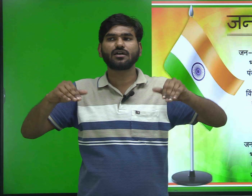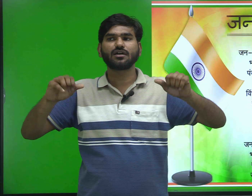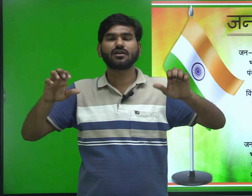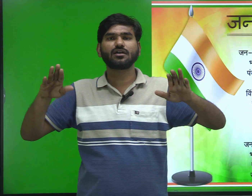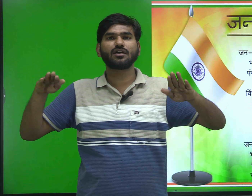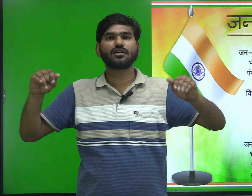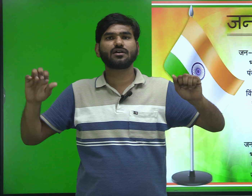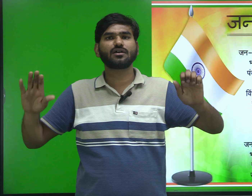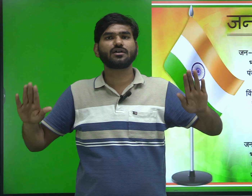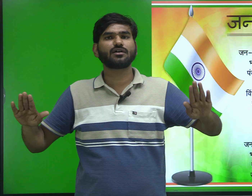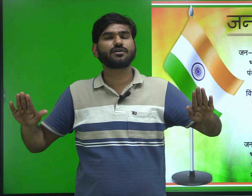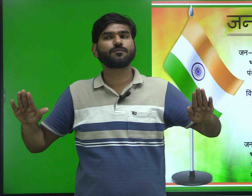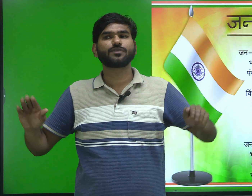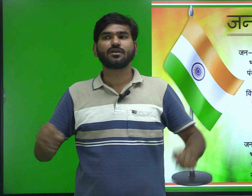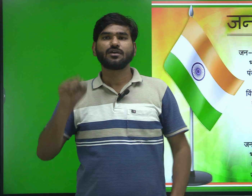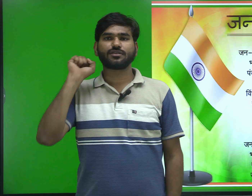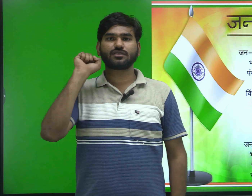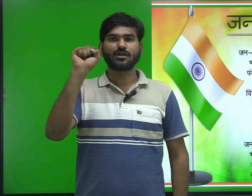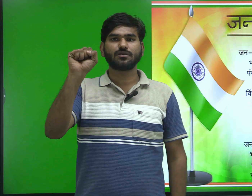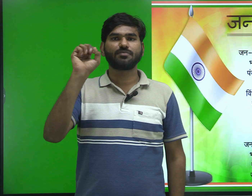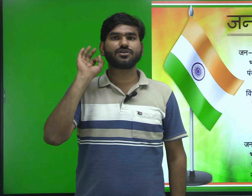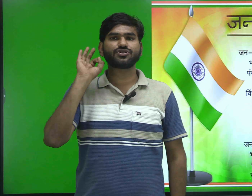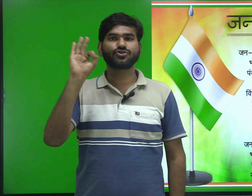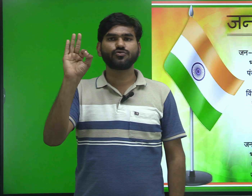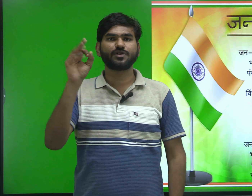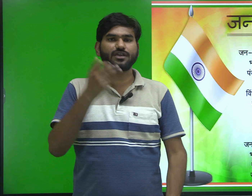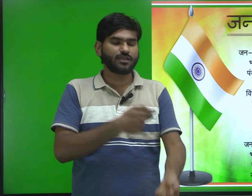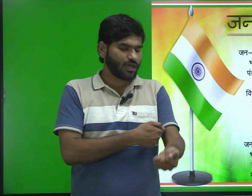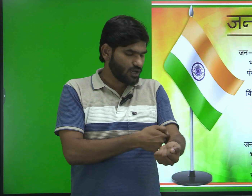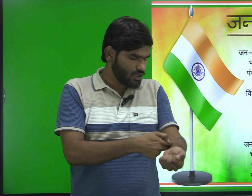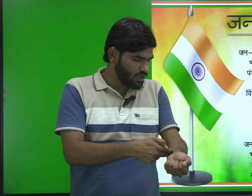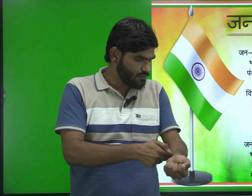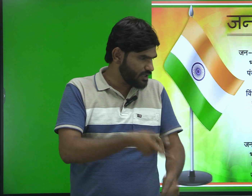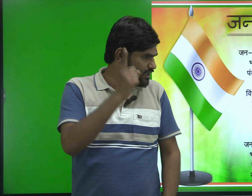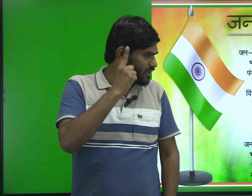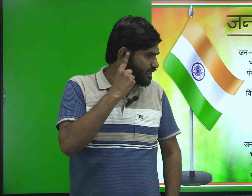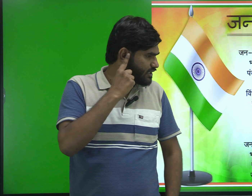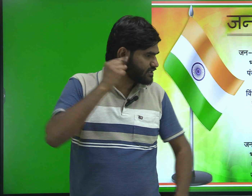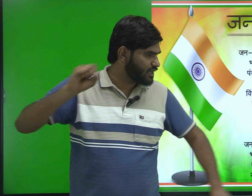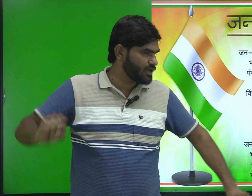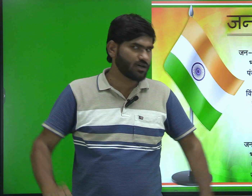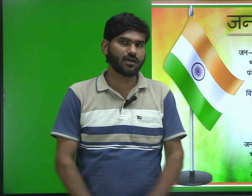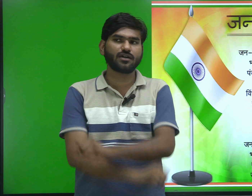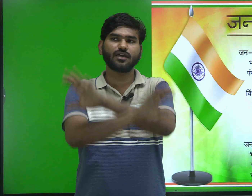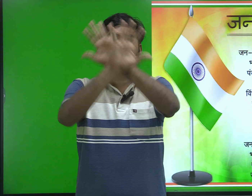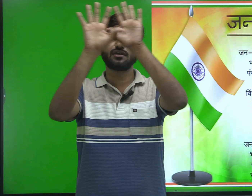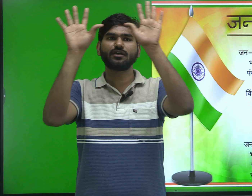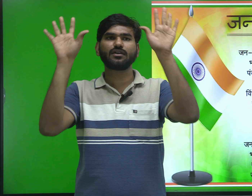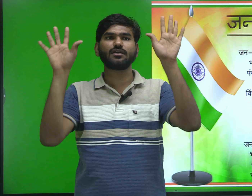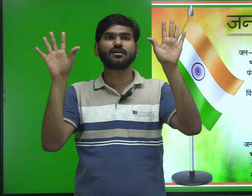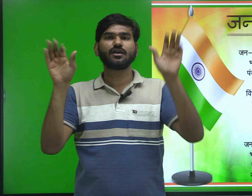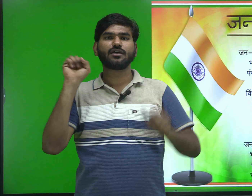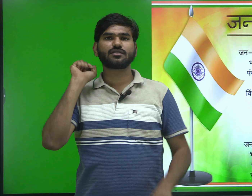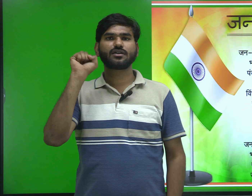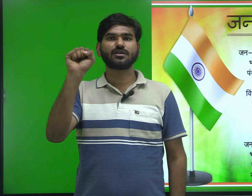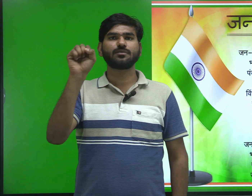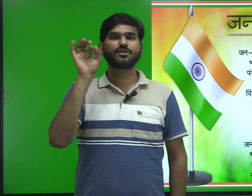तरंग, तब शुभ नामे जागे, तब